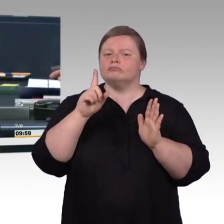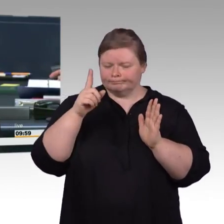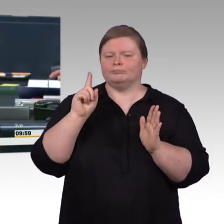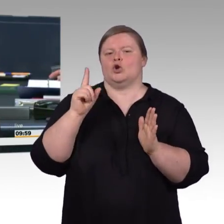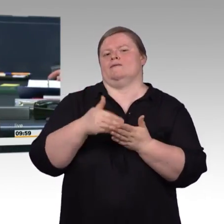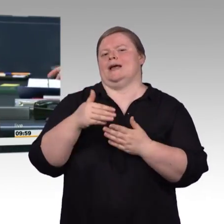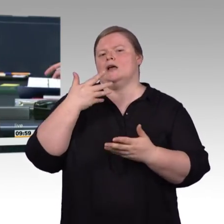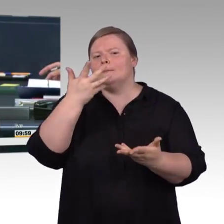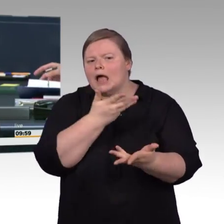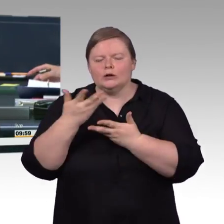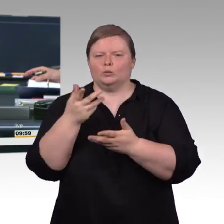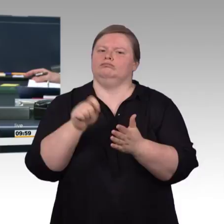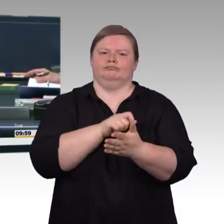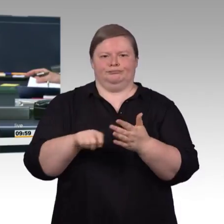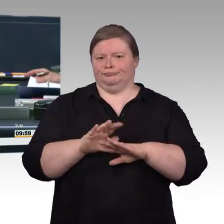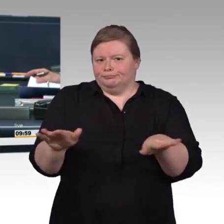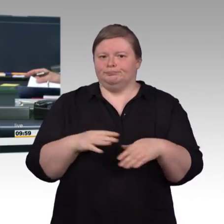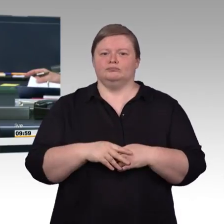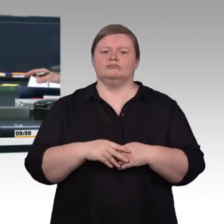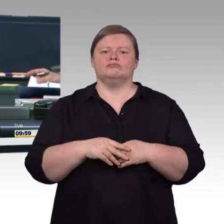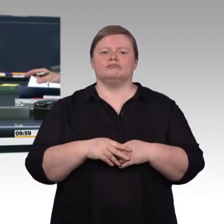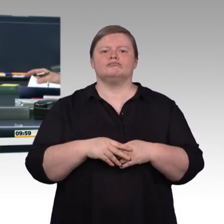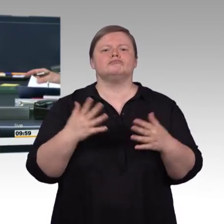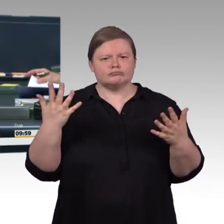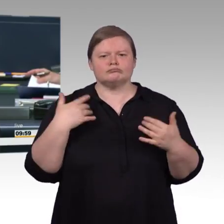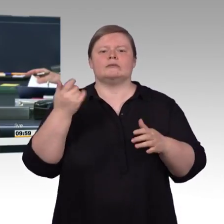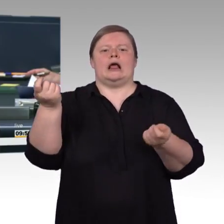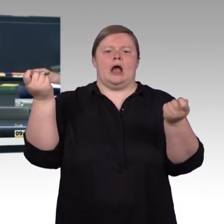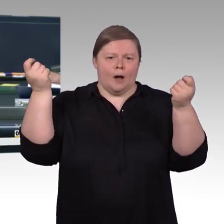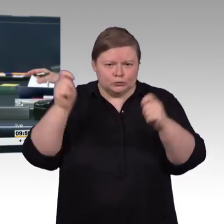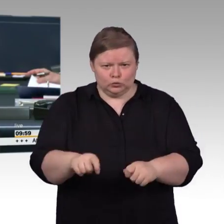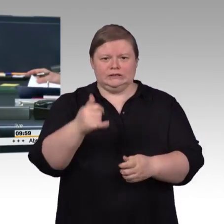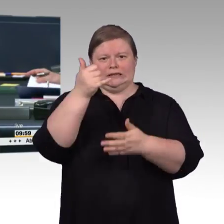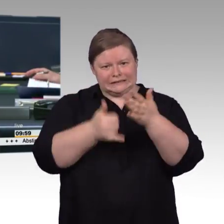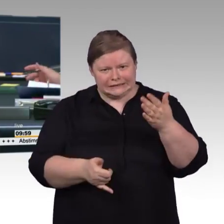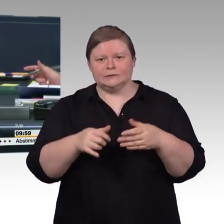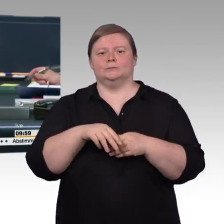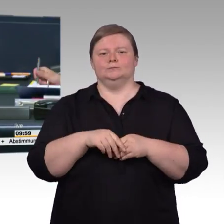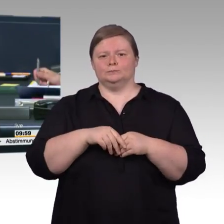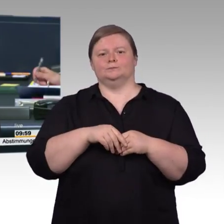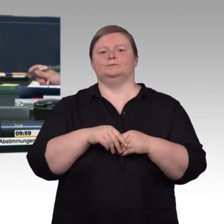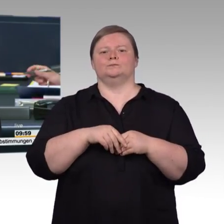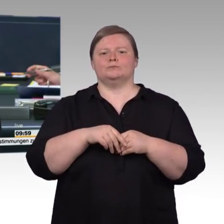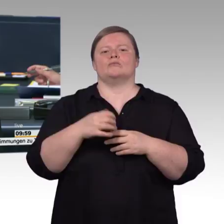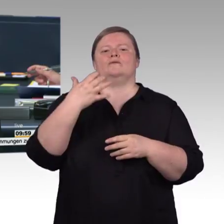die auf der Drucksache unter Buchstabe D seiner Beschlussempfehlung auf Drucksache